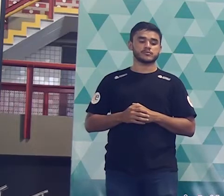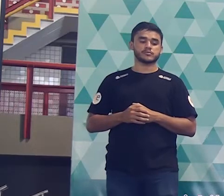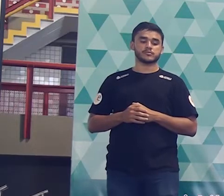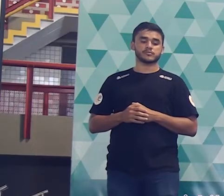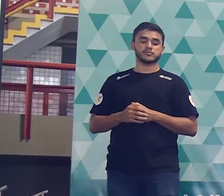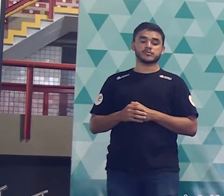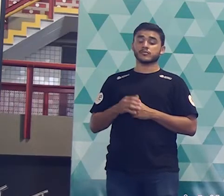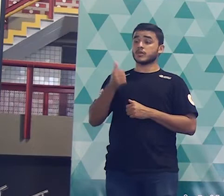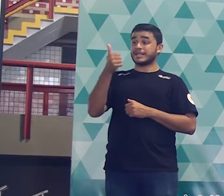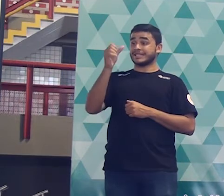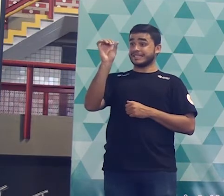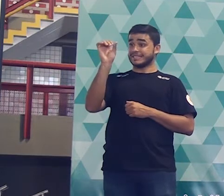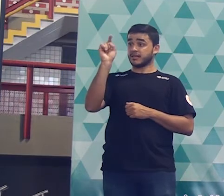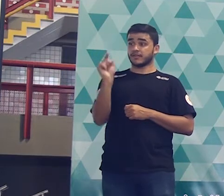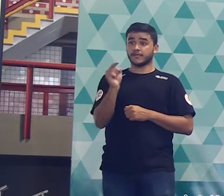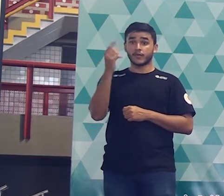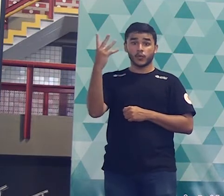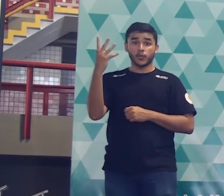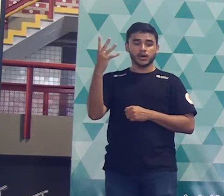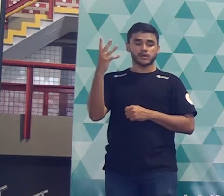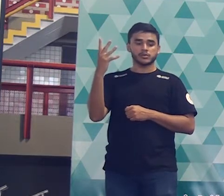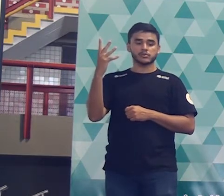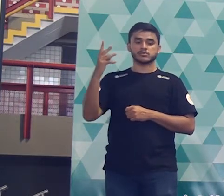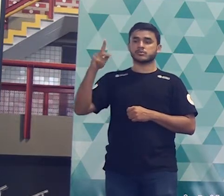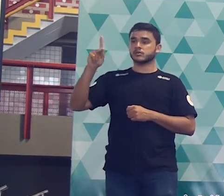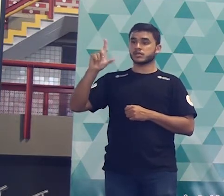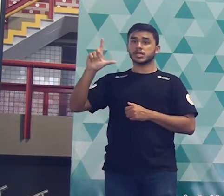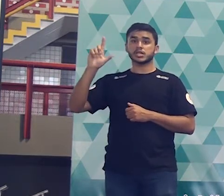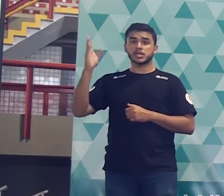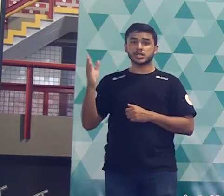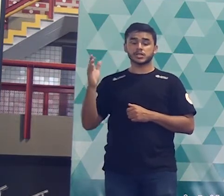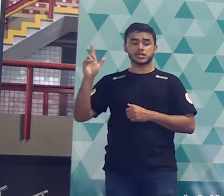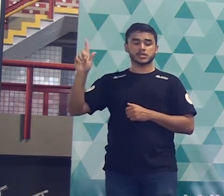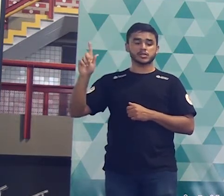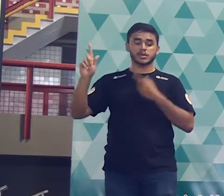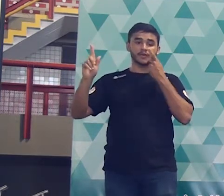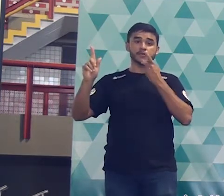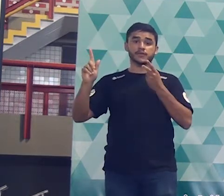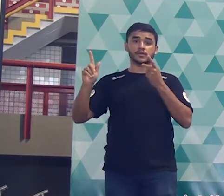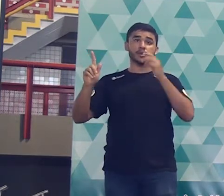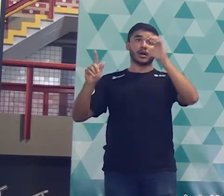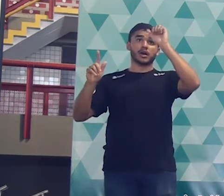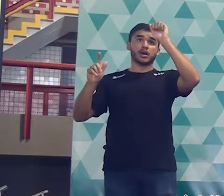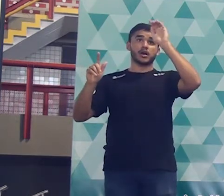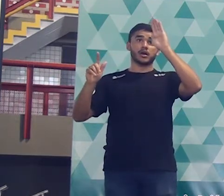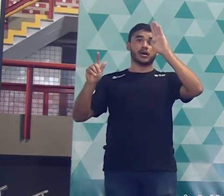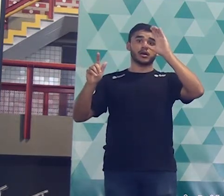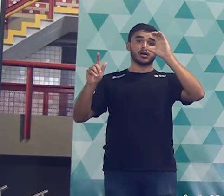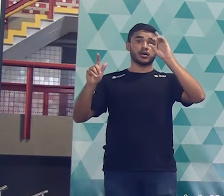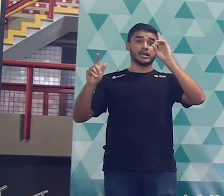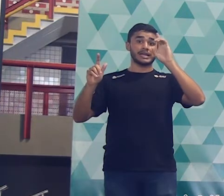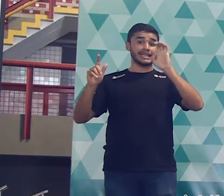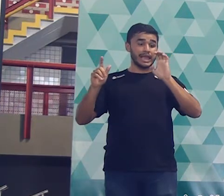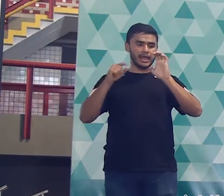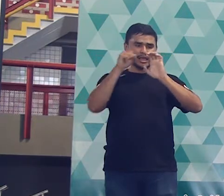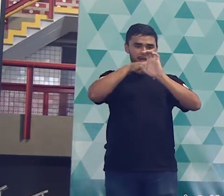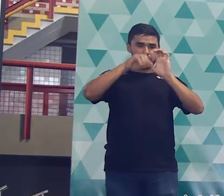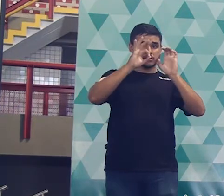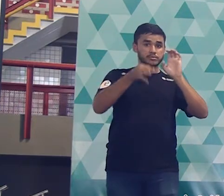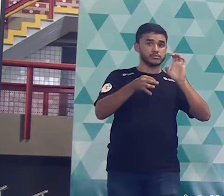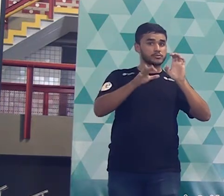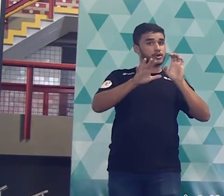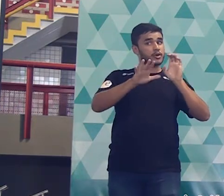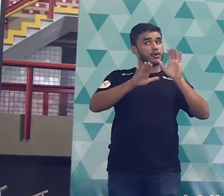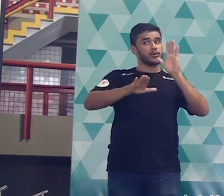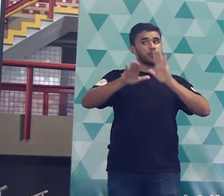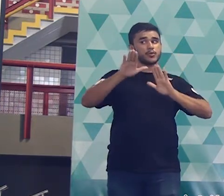de 16,4, já coça o dedo para marcar o item E. Mas cuidado, cuidado. Porque